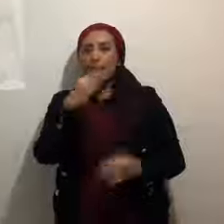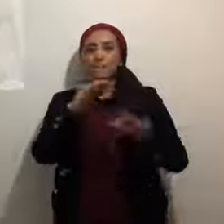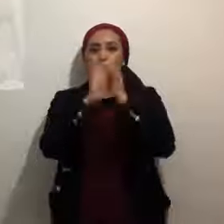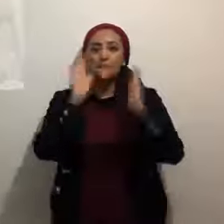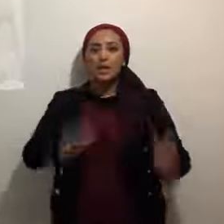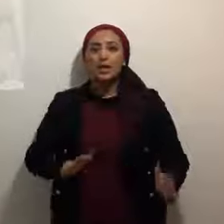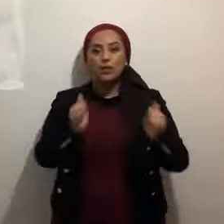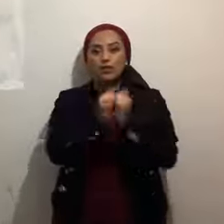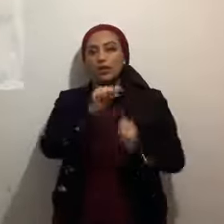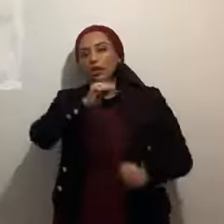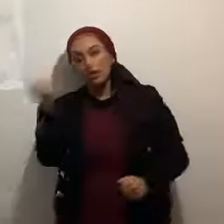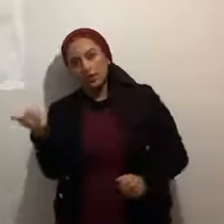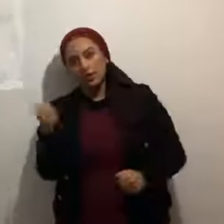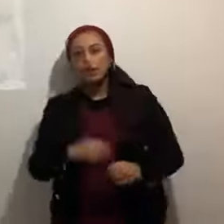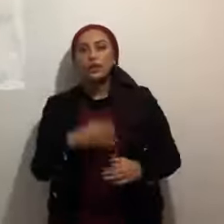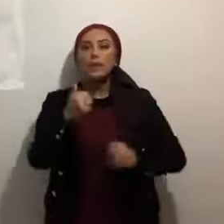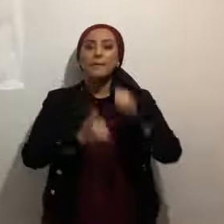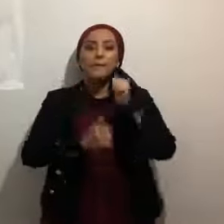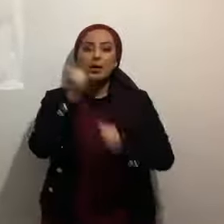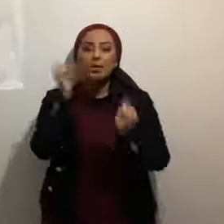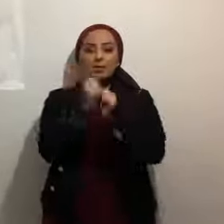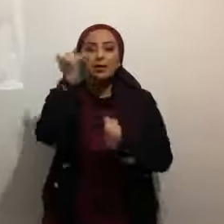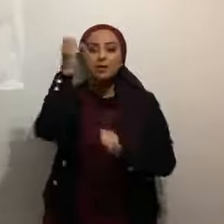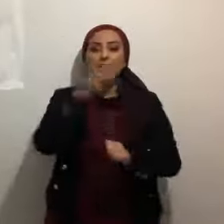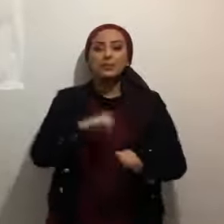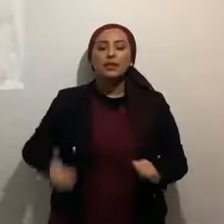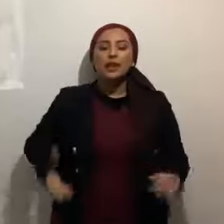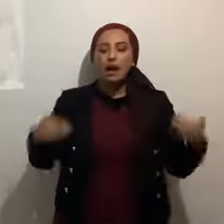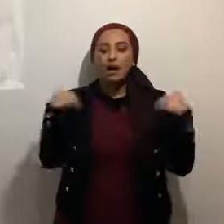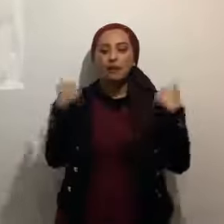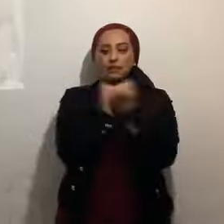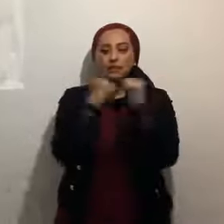demás. Y sobre todo en Yahshua Mashiach tener la salvación. Ahora,